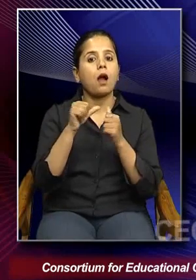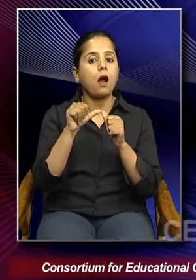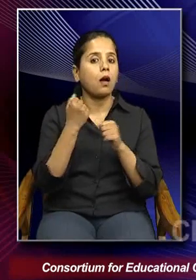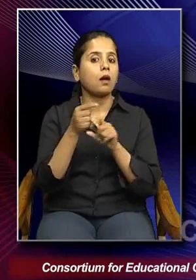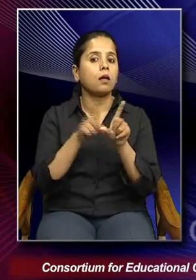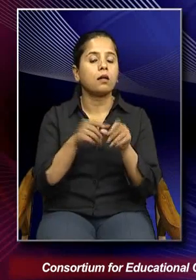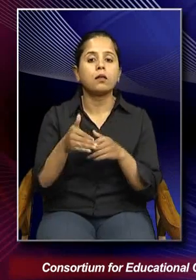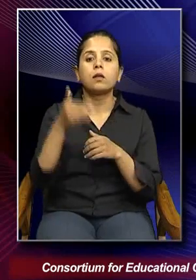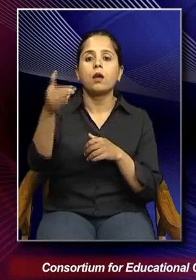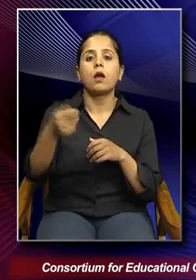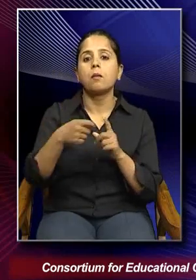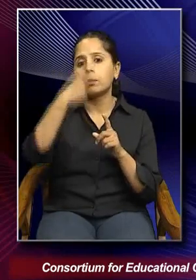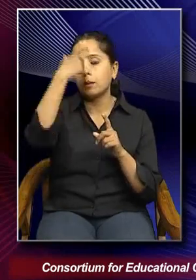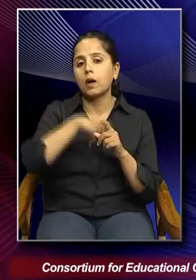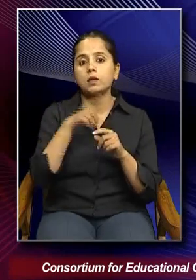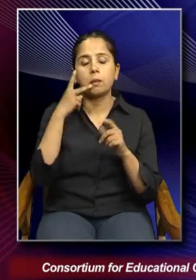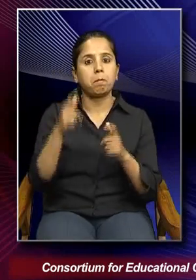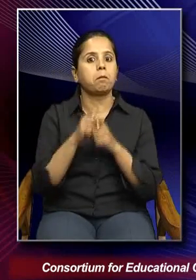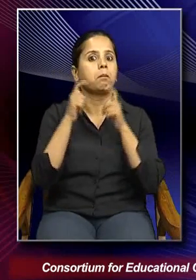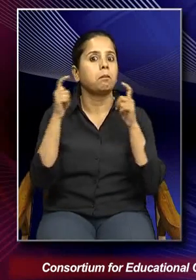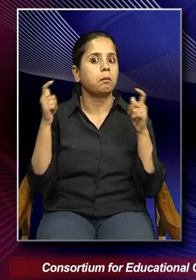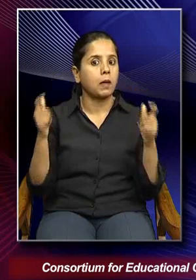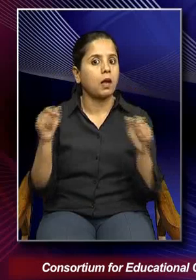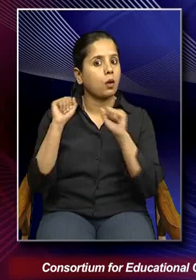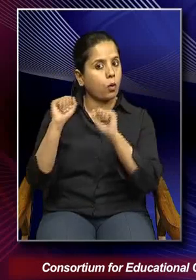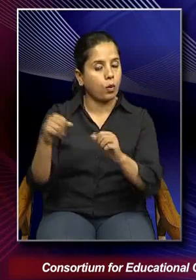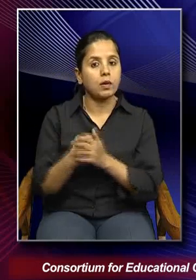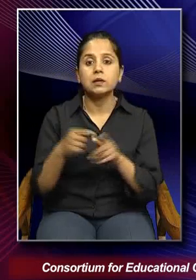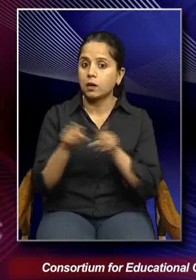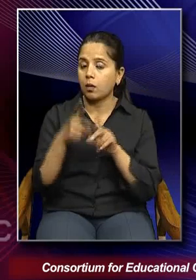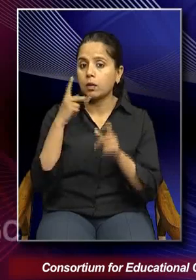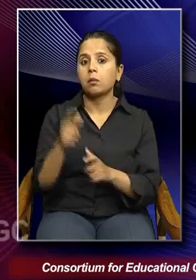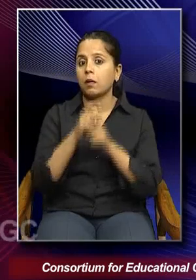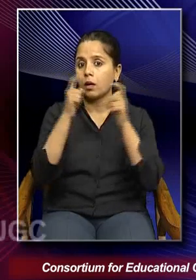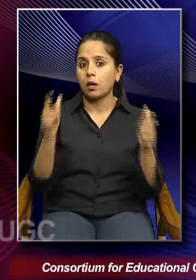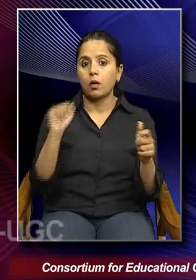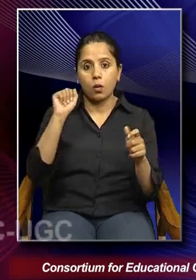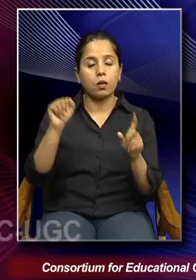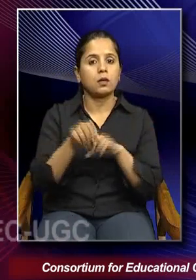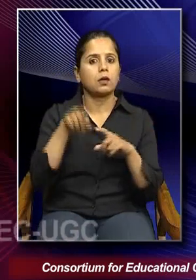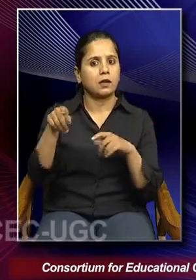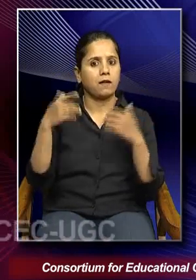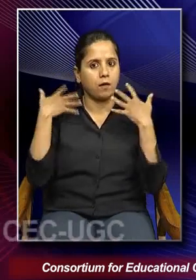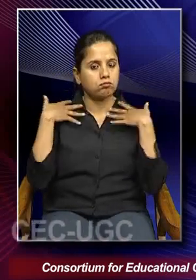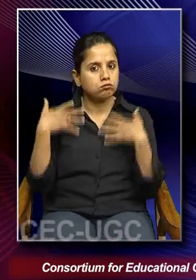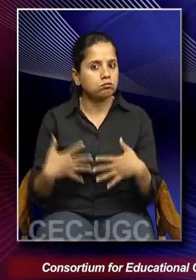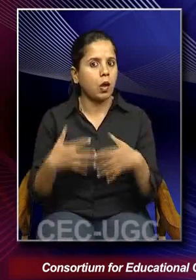व्यक्तित्व जितना विराट है उतना ही विराट उनका कृतित्व